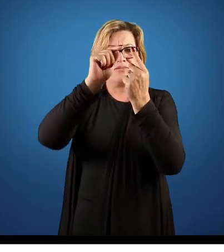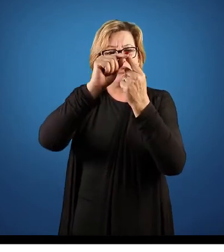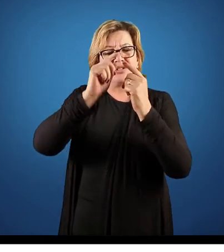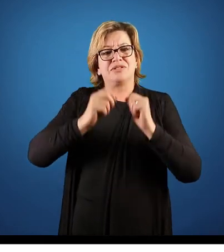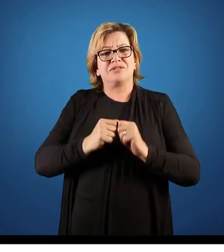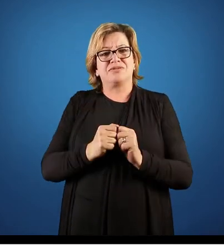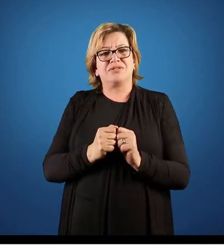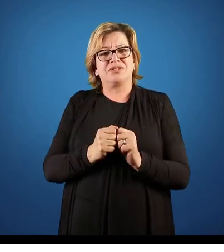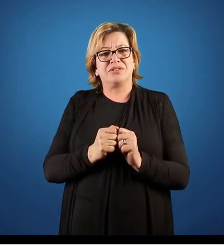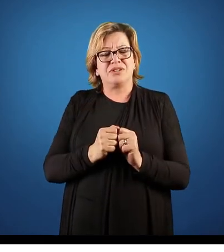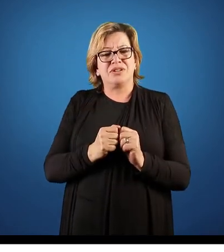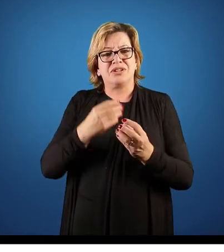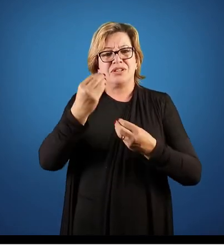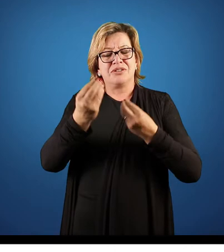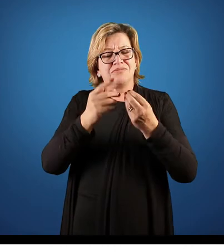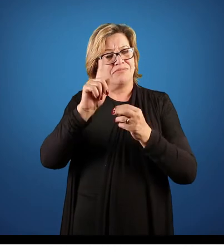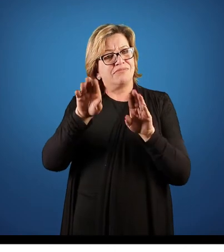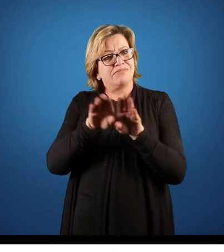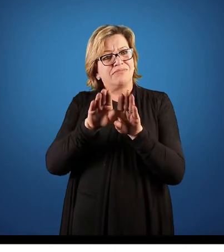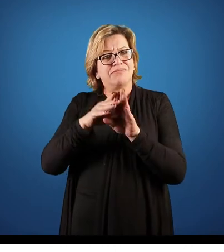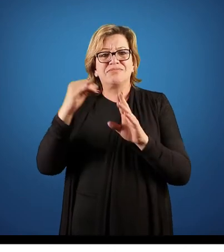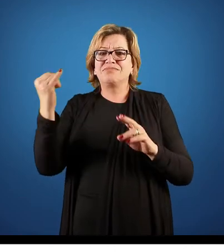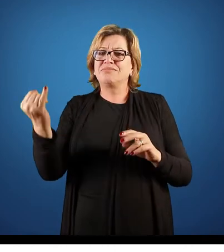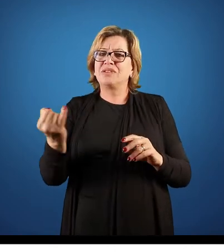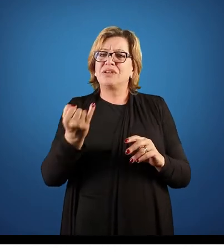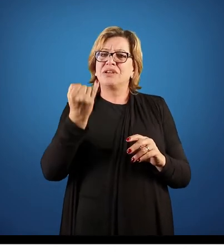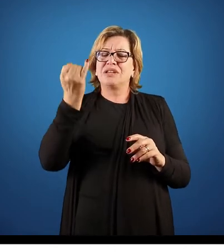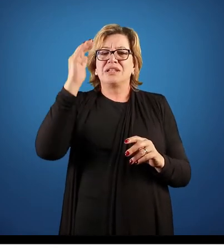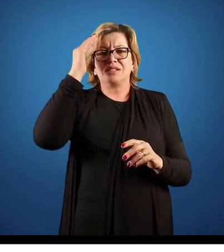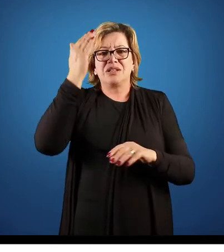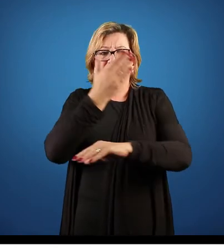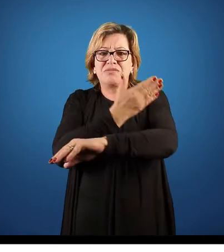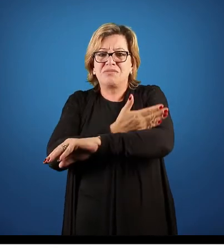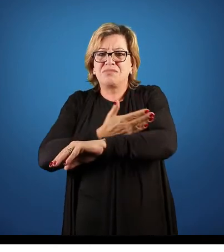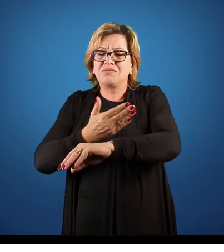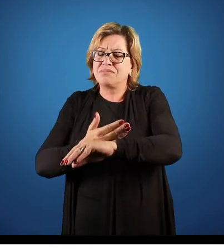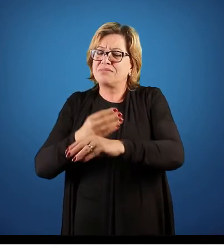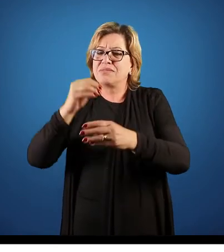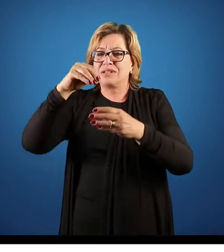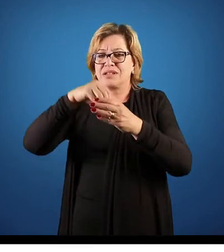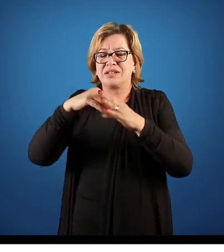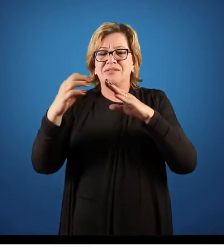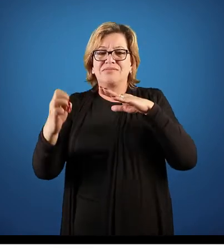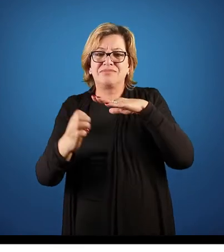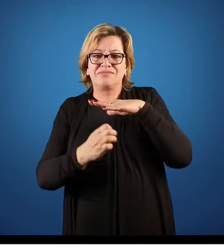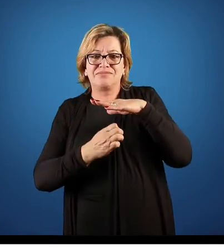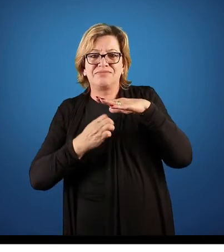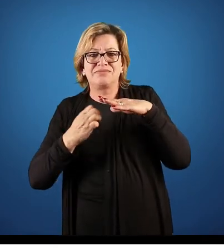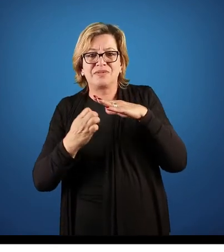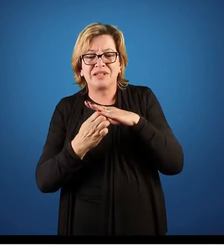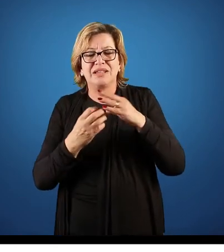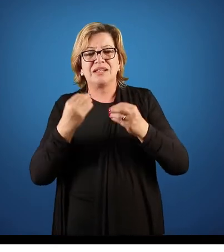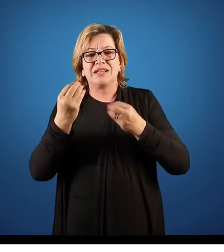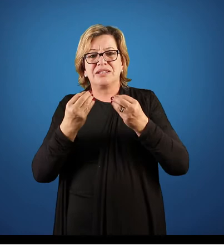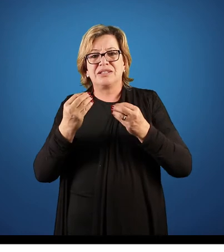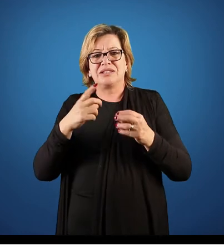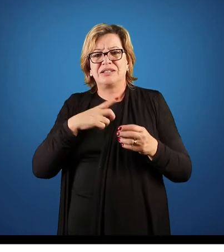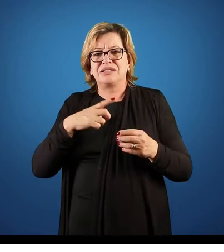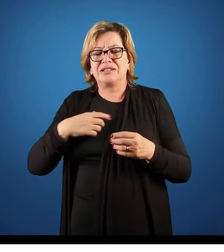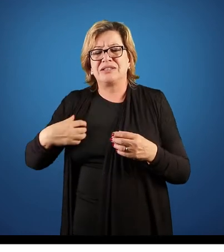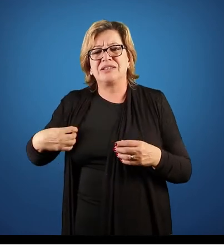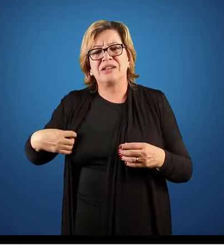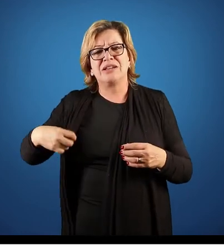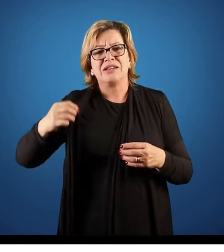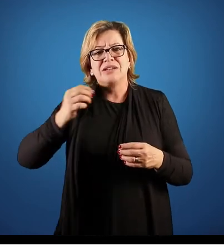dentro de tudo isso é muito importante nós entendemos os comportamentos organizacionais nós trabalhamos as pessoas mas já